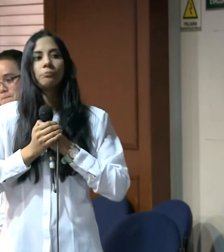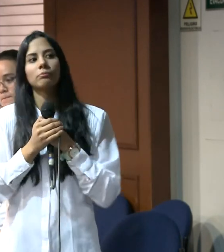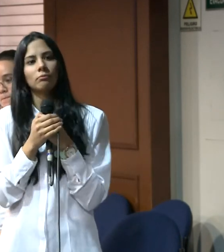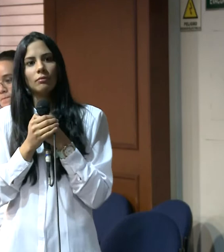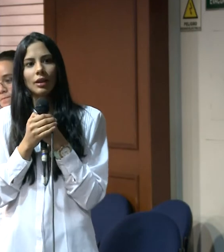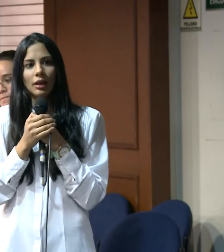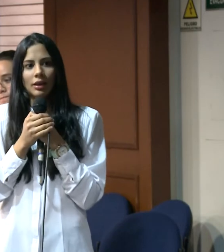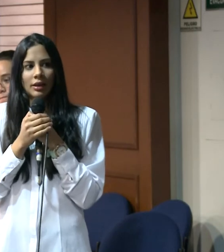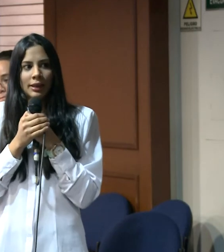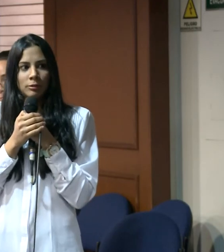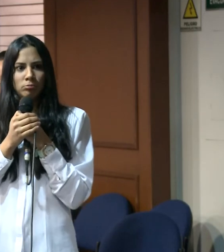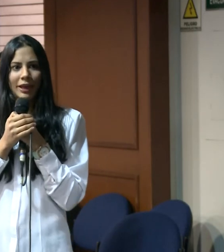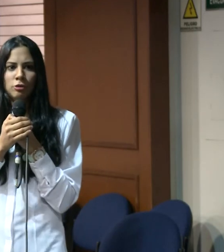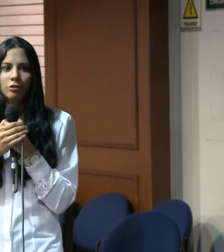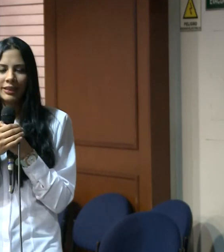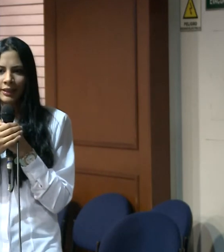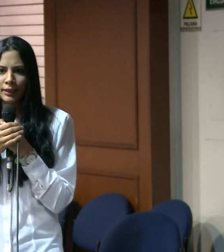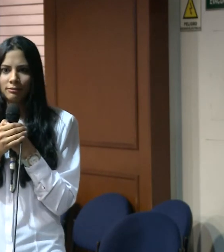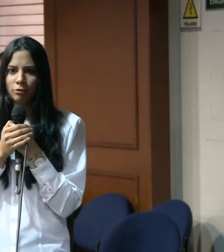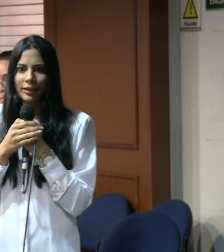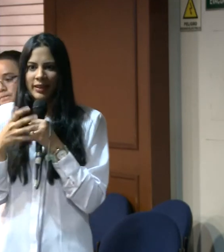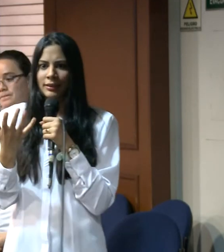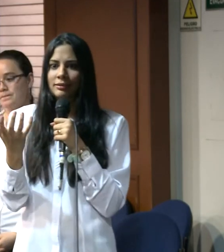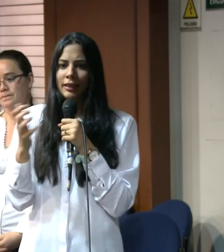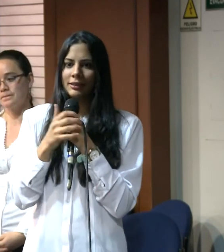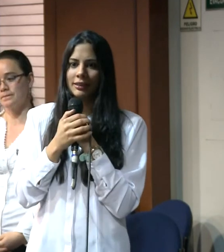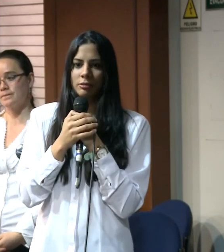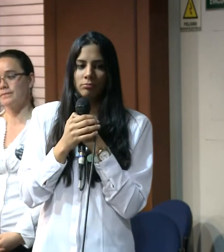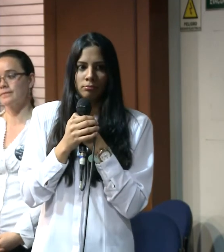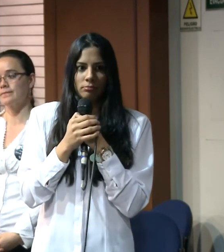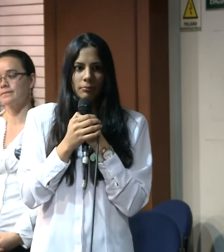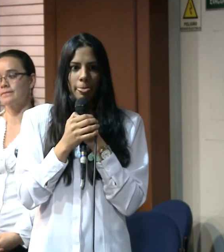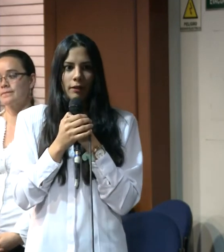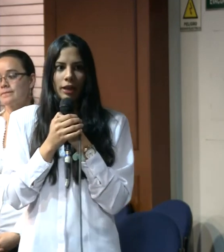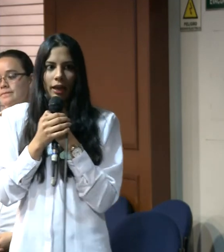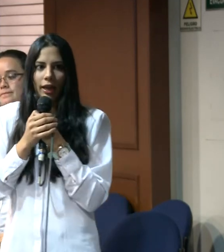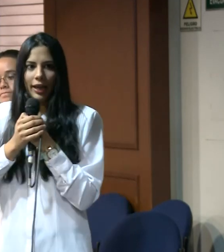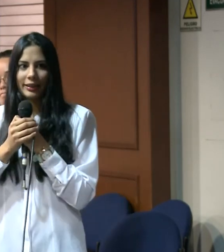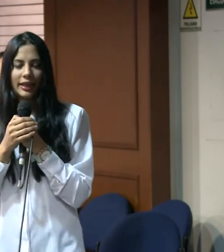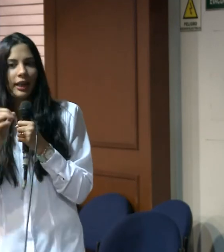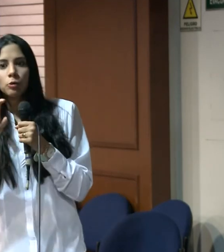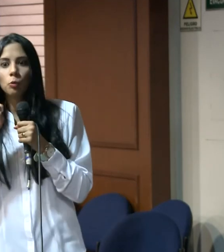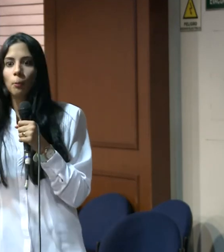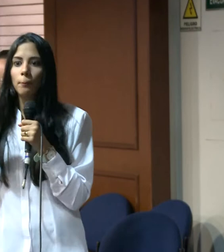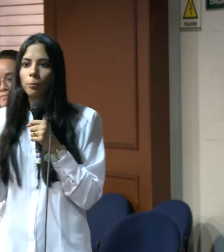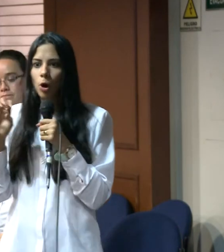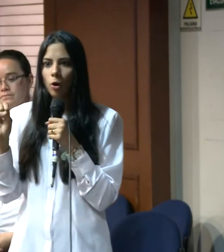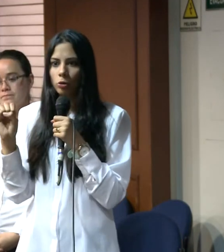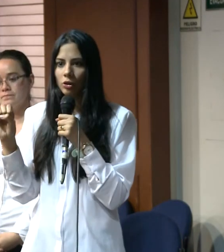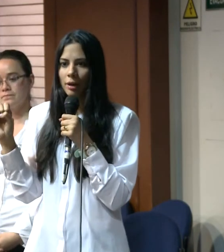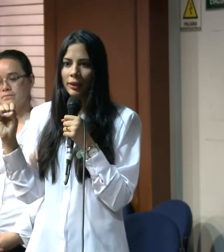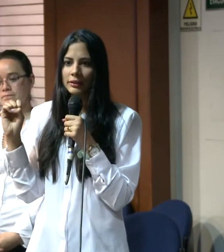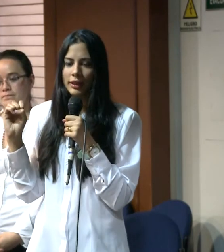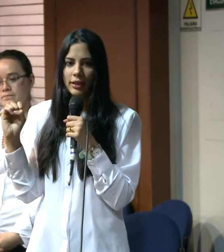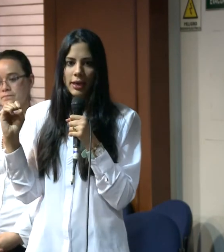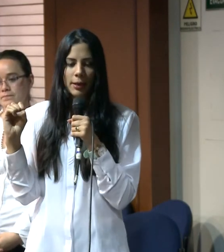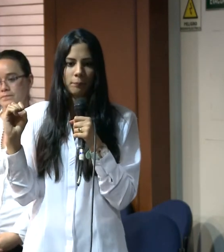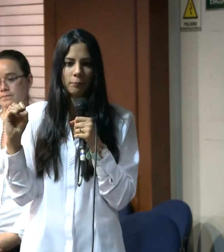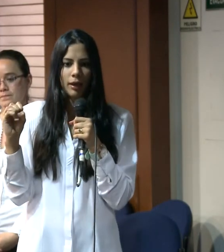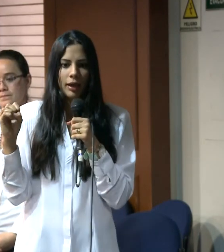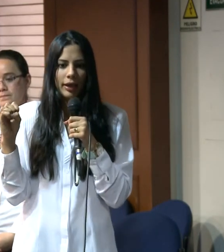escenario. Ellos no tenían, o sea, de antecedentes, tenían un poco